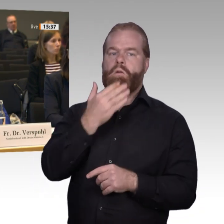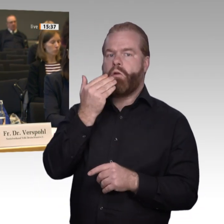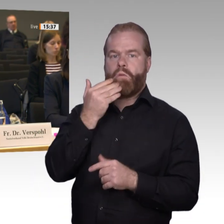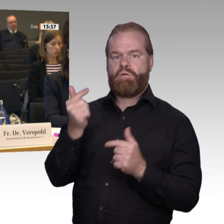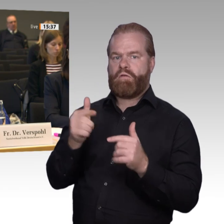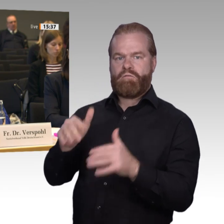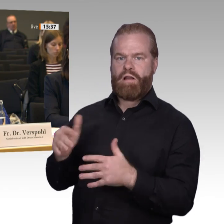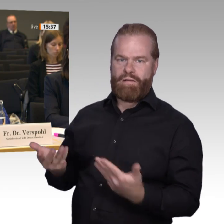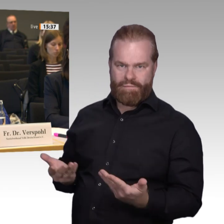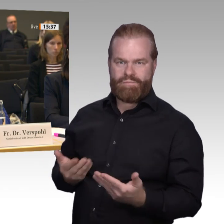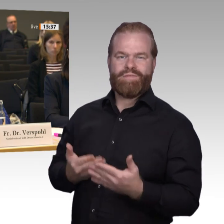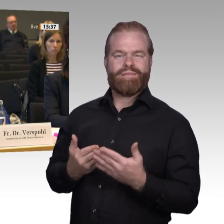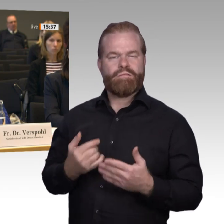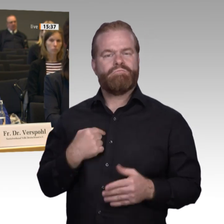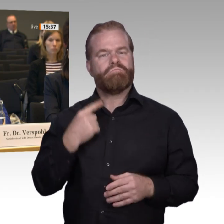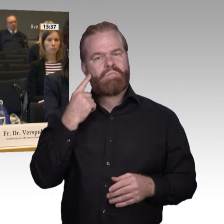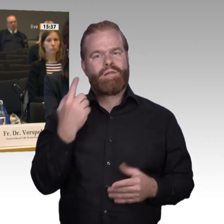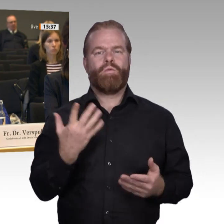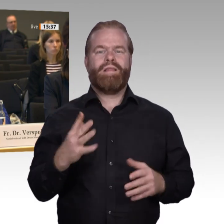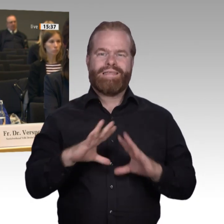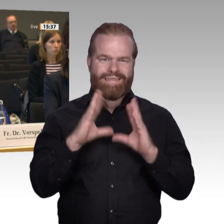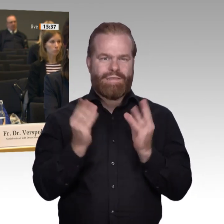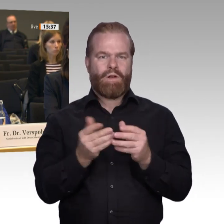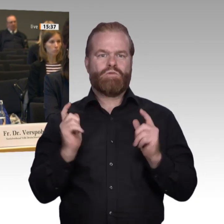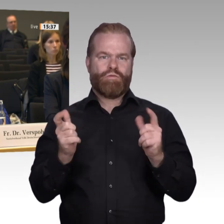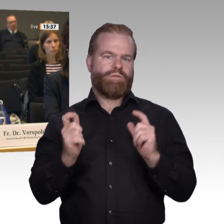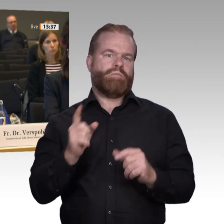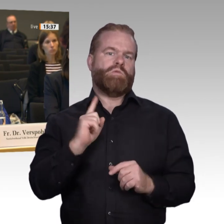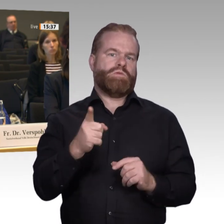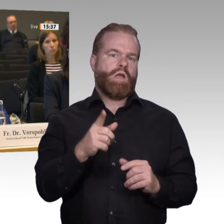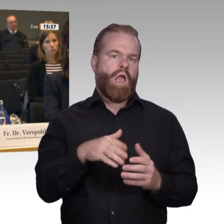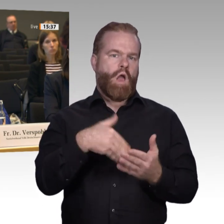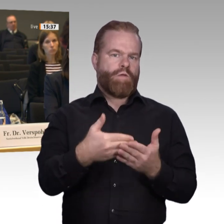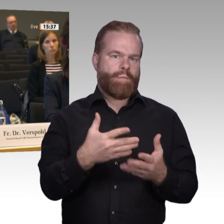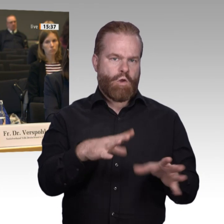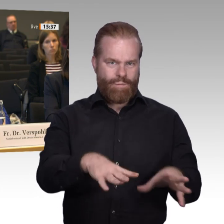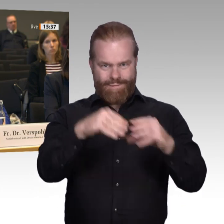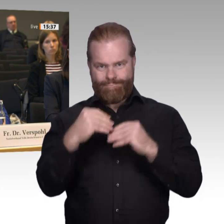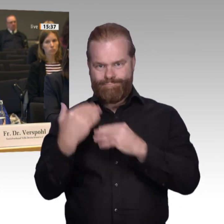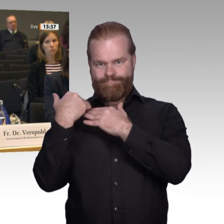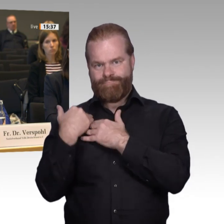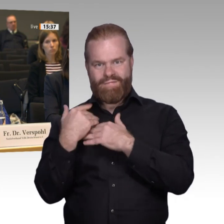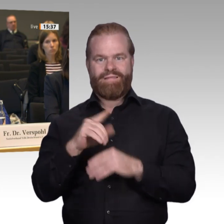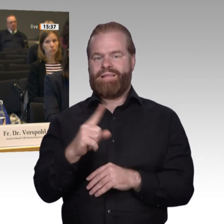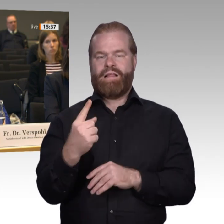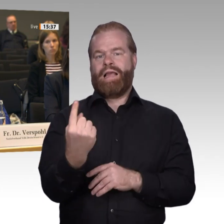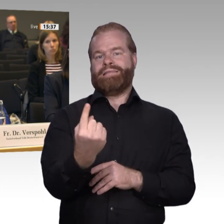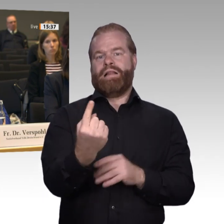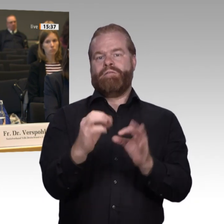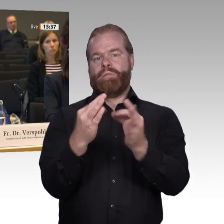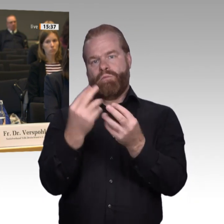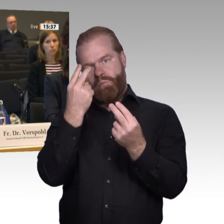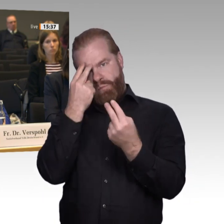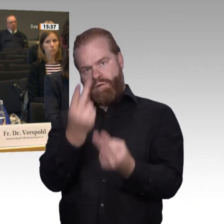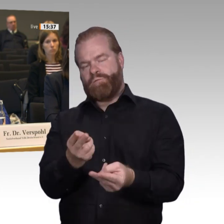einzelne Familien. Wie viele es treffen wird, es gibt natürlich die Zahlen, wie viele heute zahlen, aber darüber hinaus erleben wir in